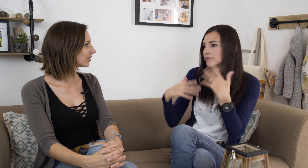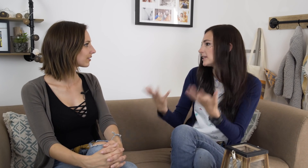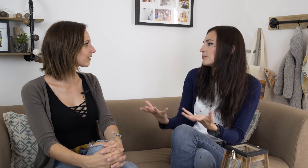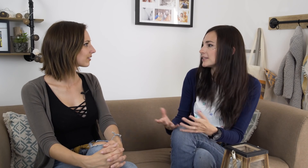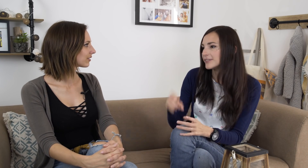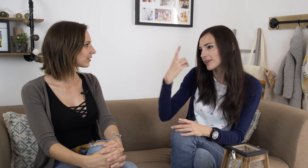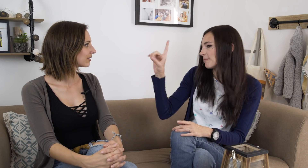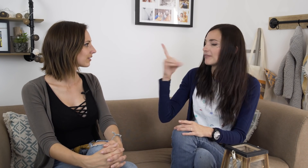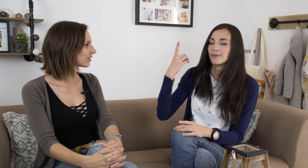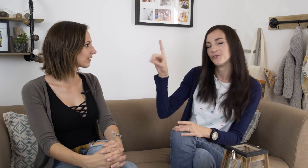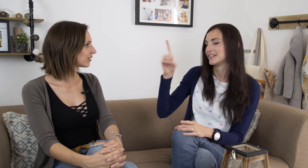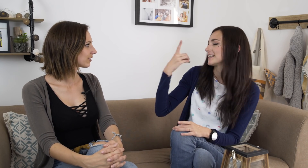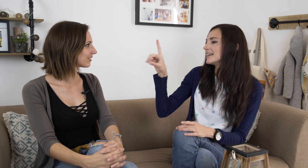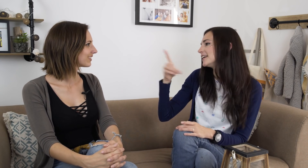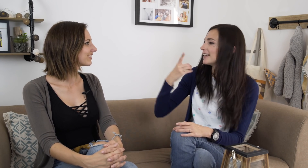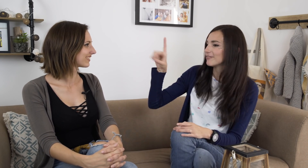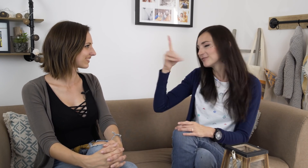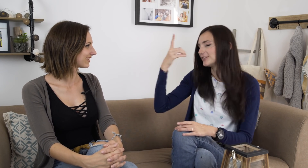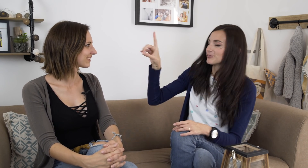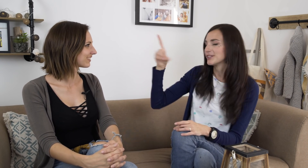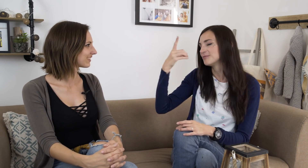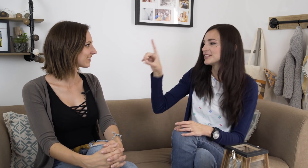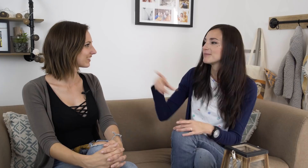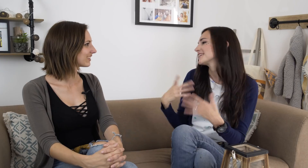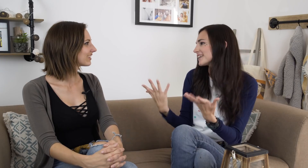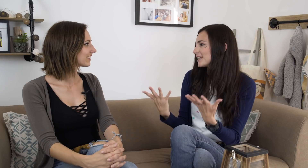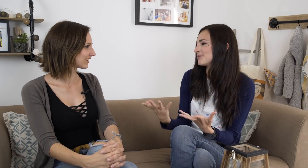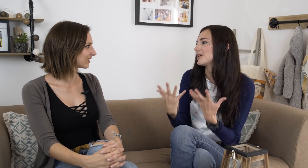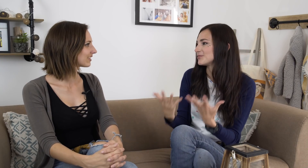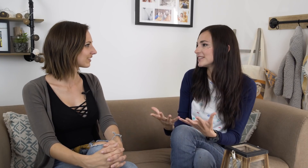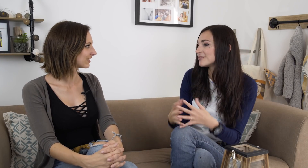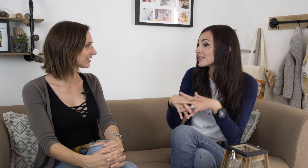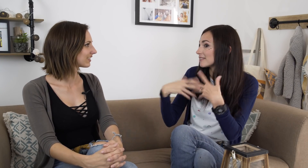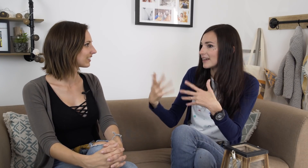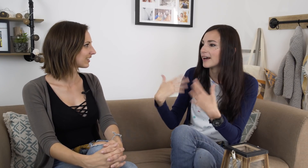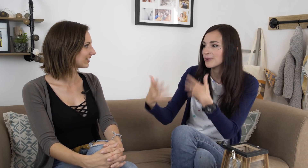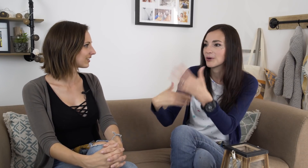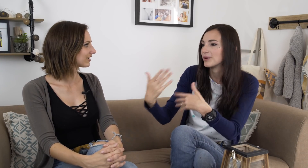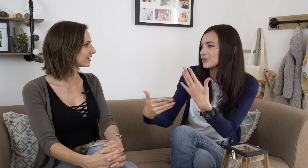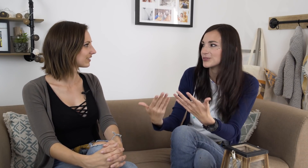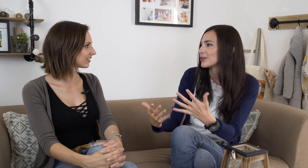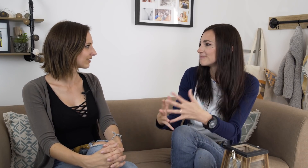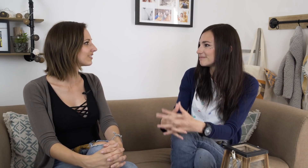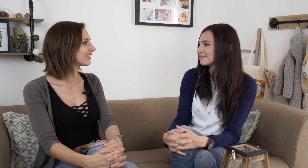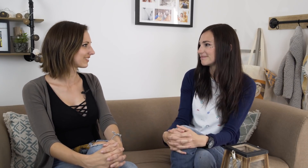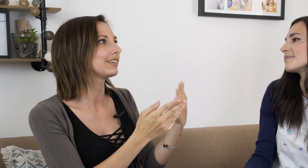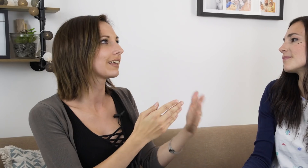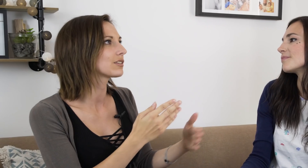voulait de la musique. Donc elle m'a fait musique. Et elle fait toute la journée musique parce qu'elle réclame de la musique. Donc elle l'a remis en place toute seule. Et quels sont